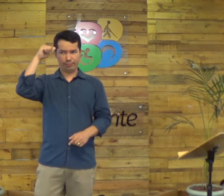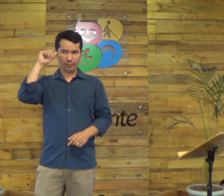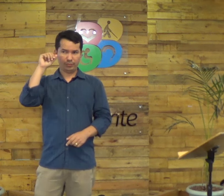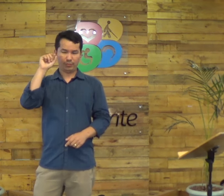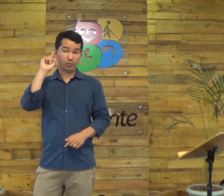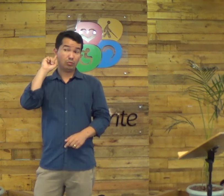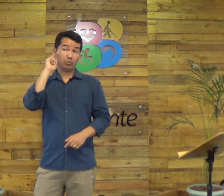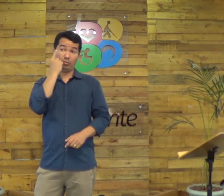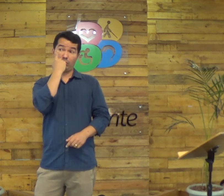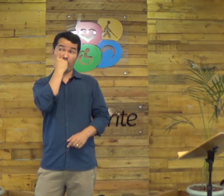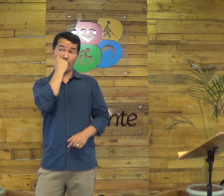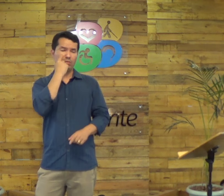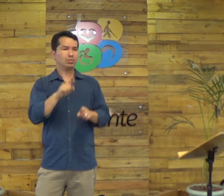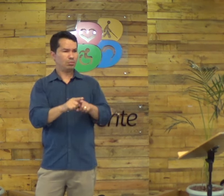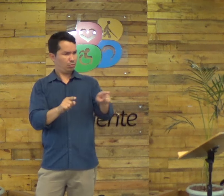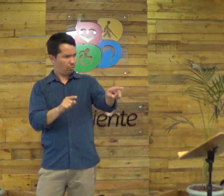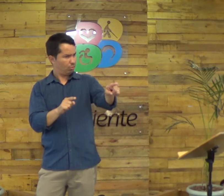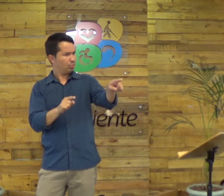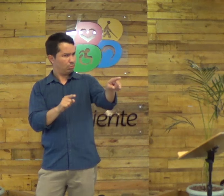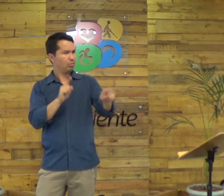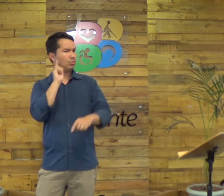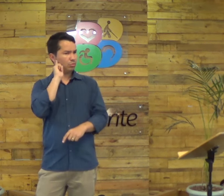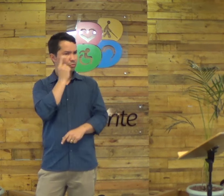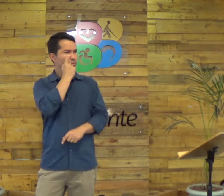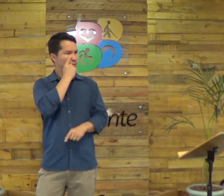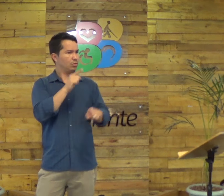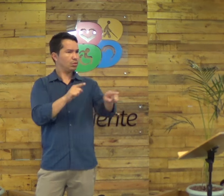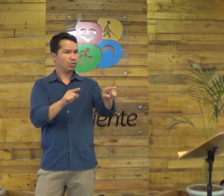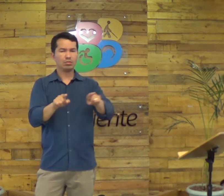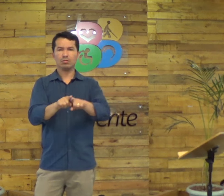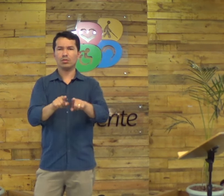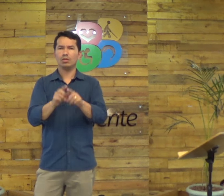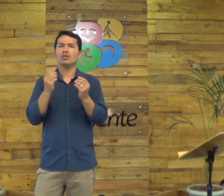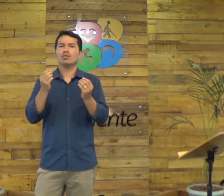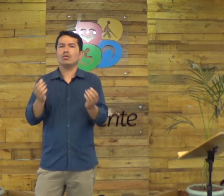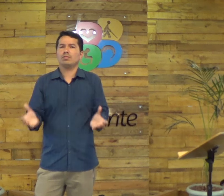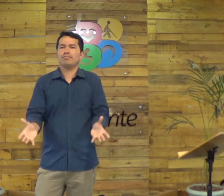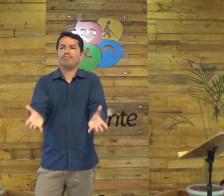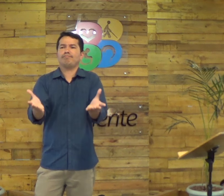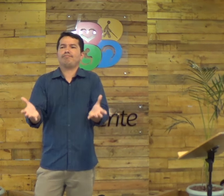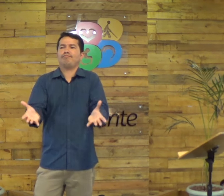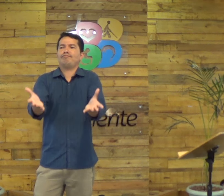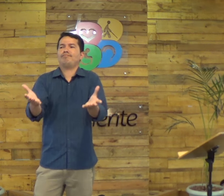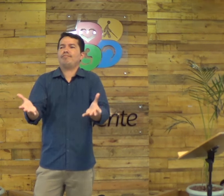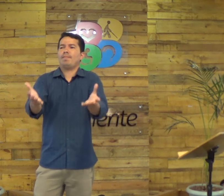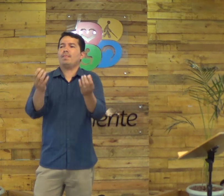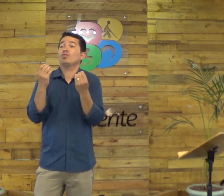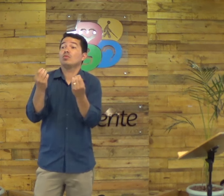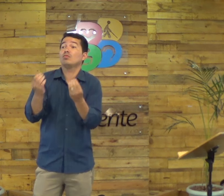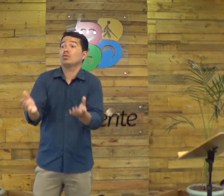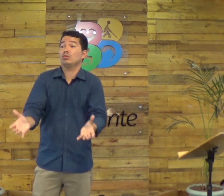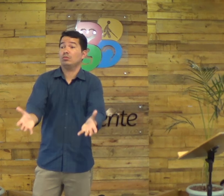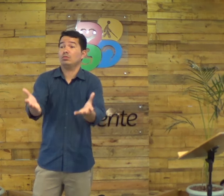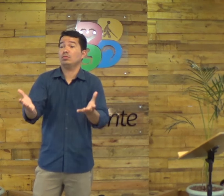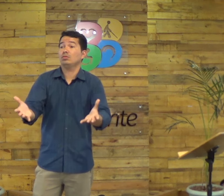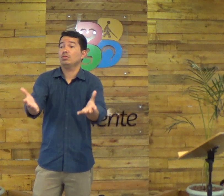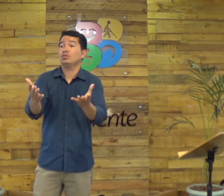Tem também, o amigo, que ele está desenvolvendo, a cegueira, ele é um estúdio cego, mas como ajudar